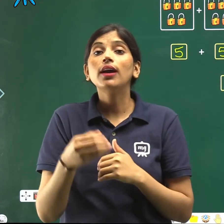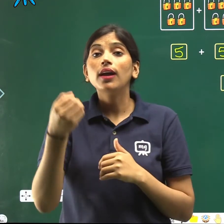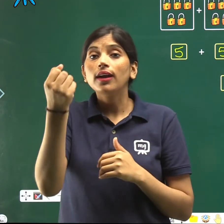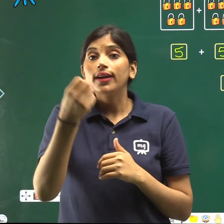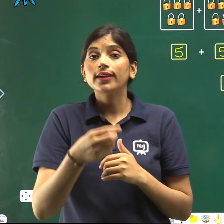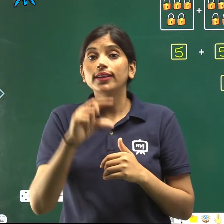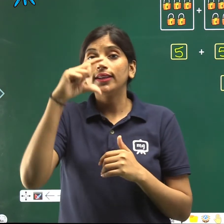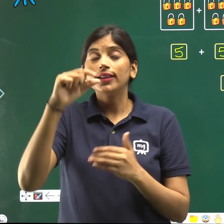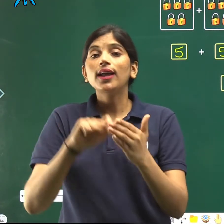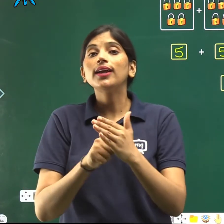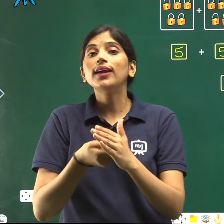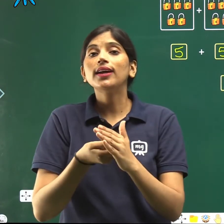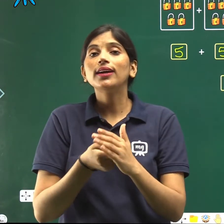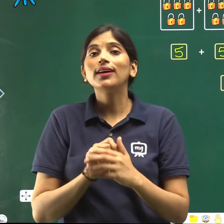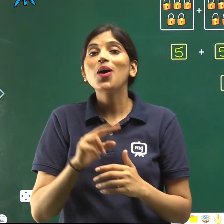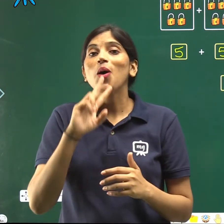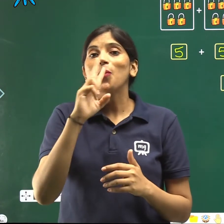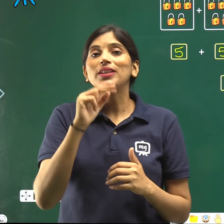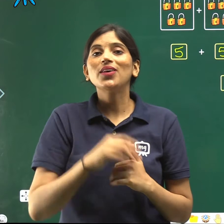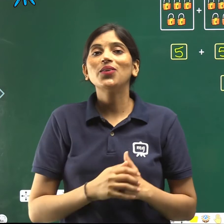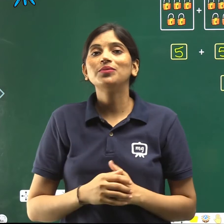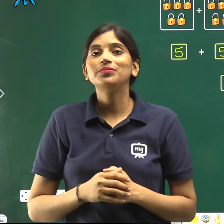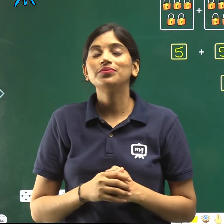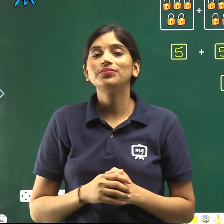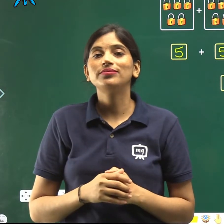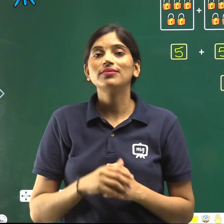कितने ताले हैं? बताओ।